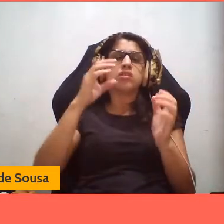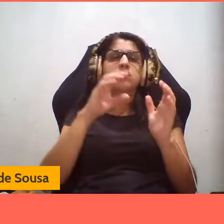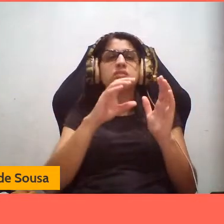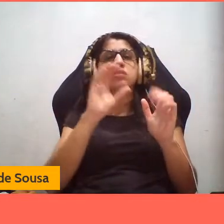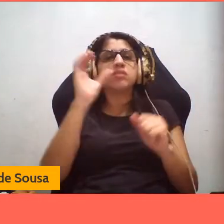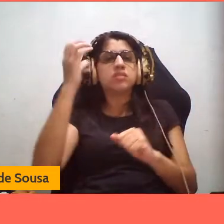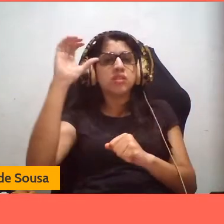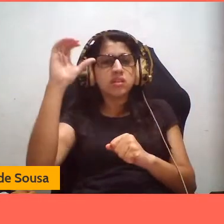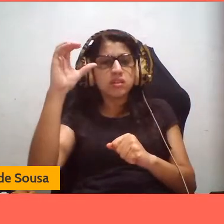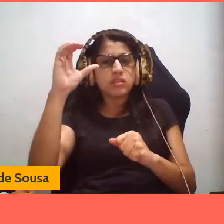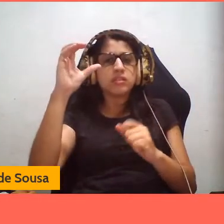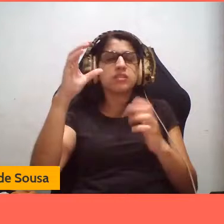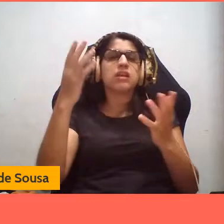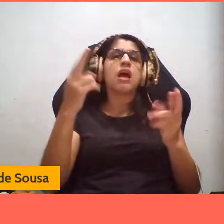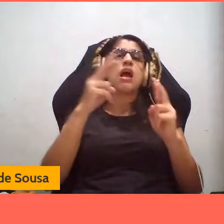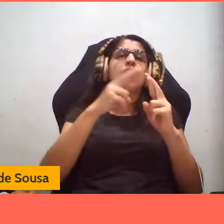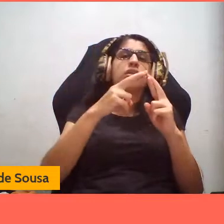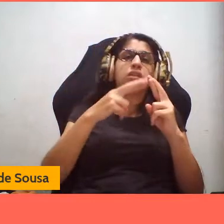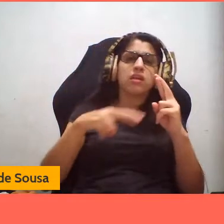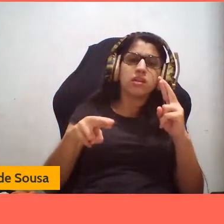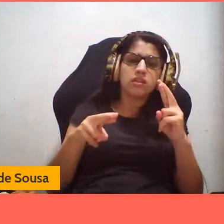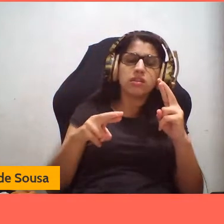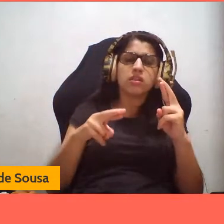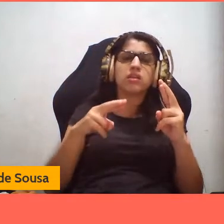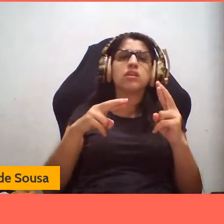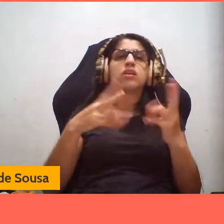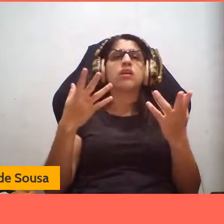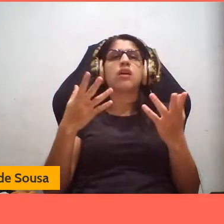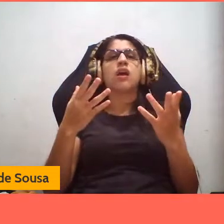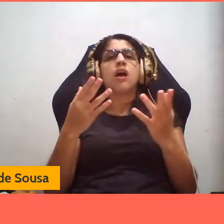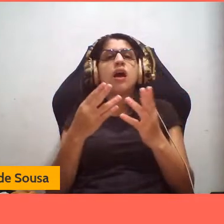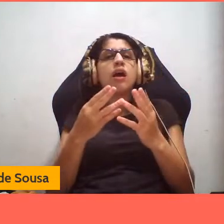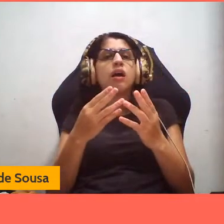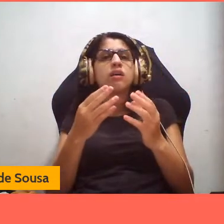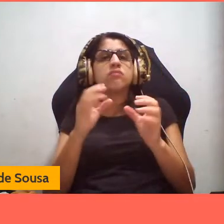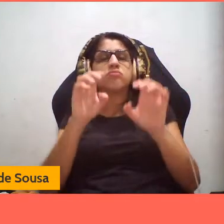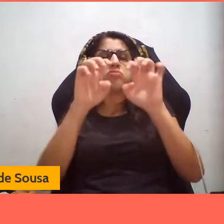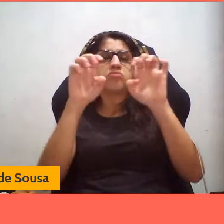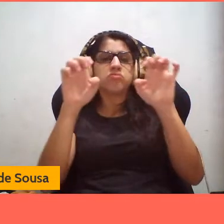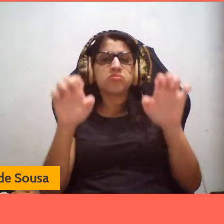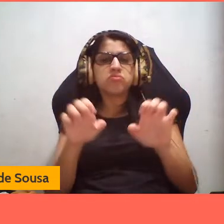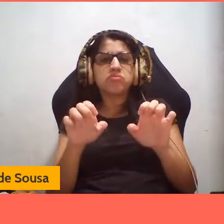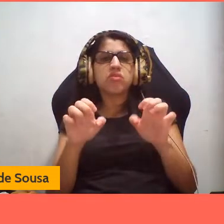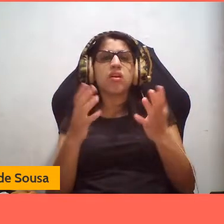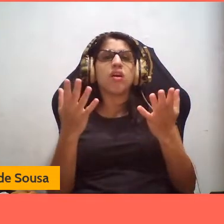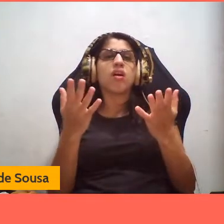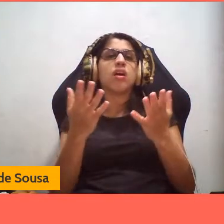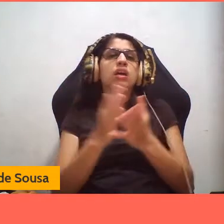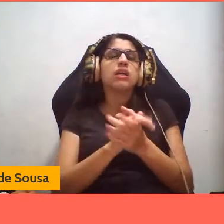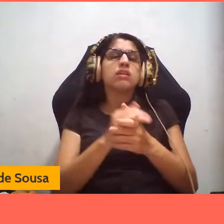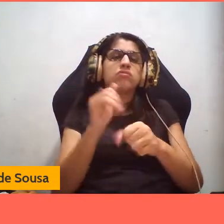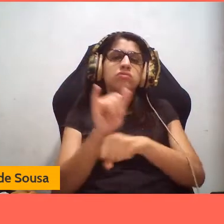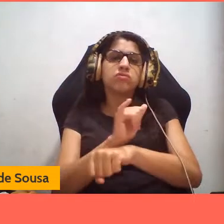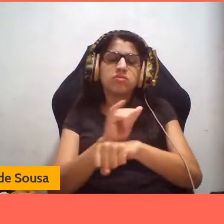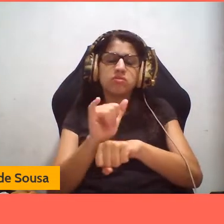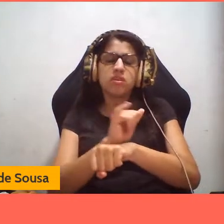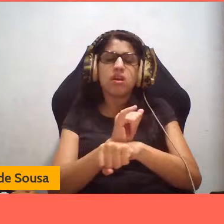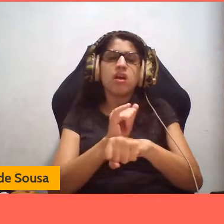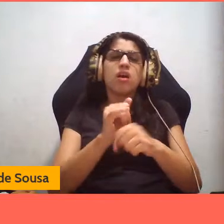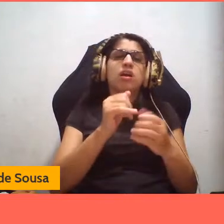econômicas, as religiões, etc., todos tomam por base narrativas